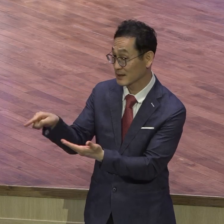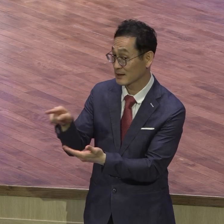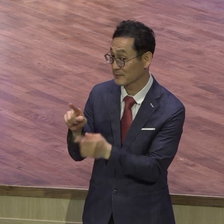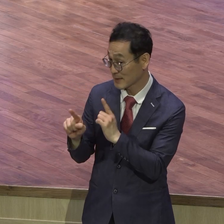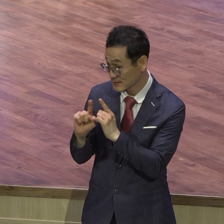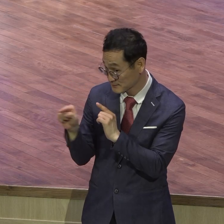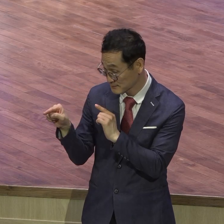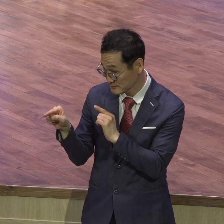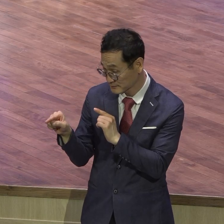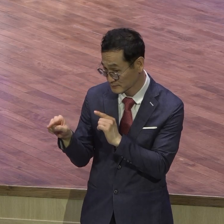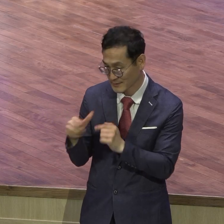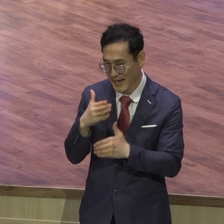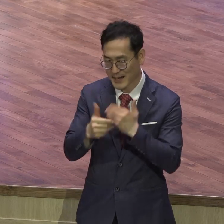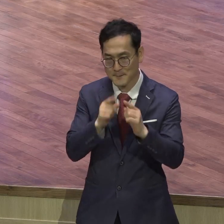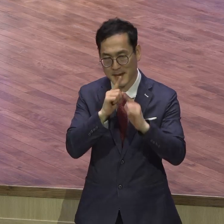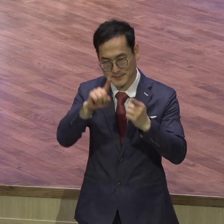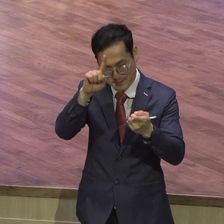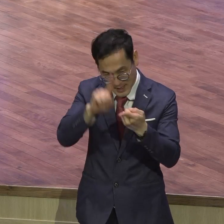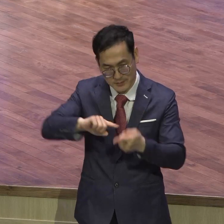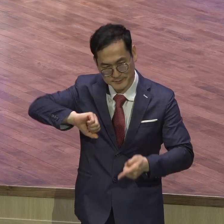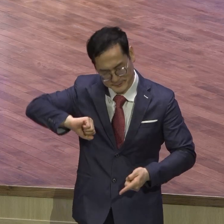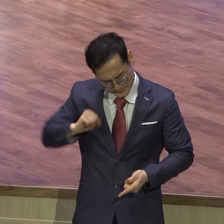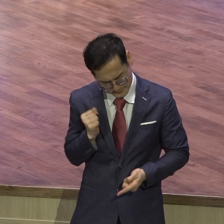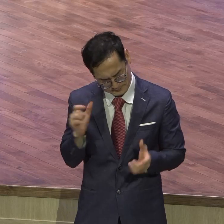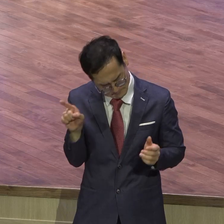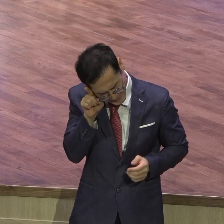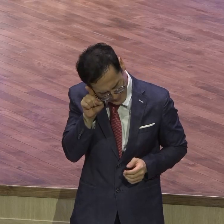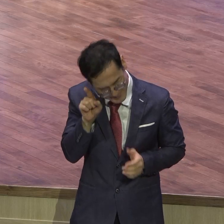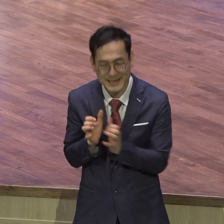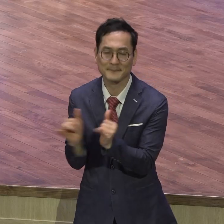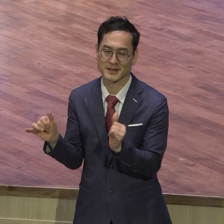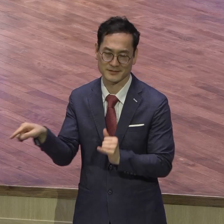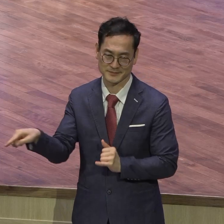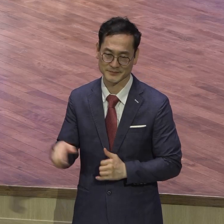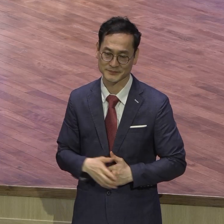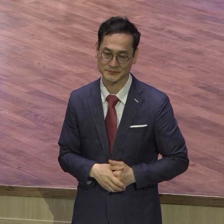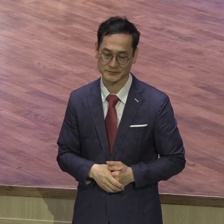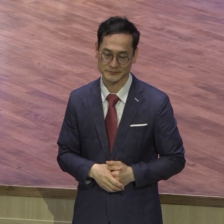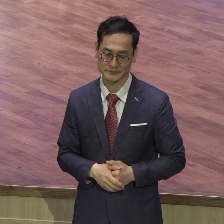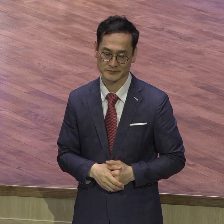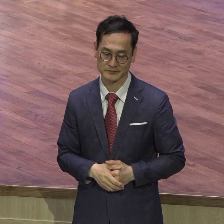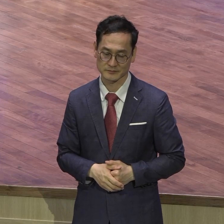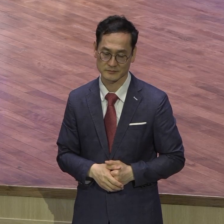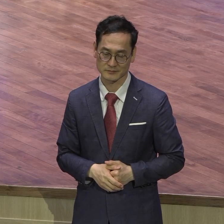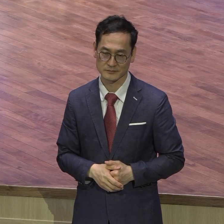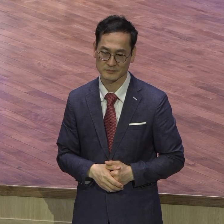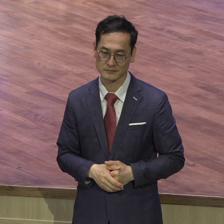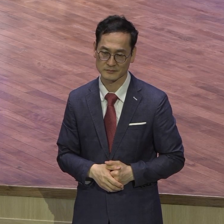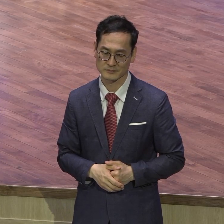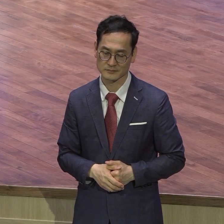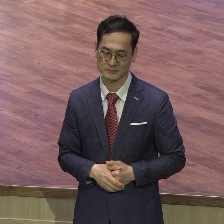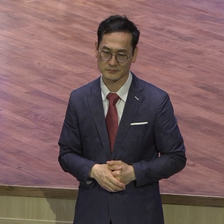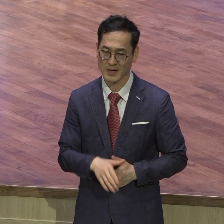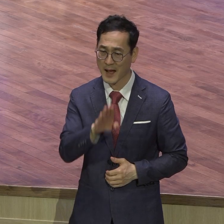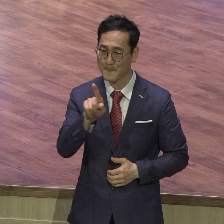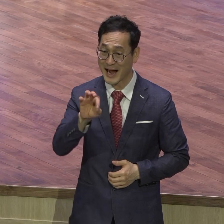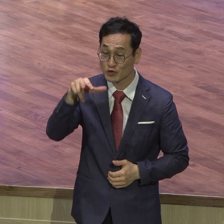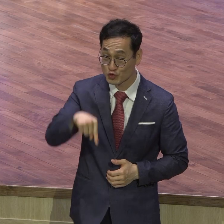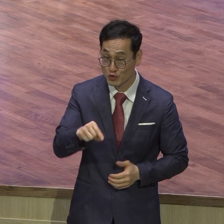하나님의 말씀대로 온전히 순종했다 그 말이에요 이해가 안 돼요? 무슨 방주를